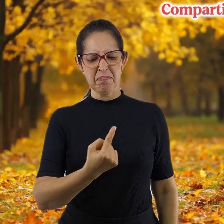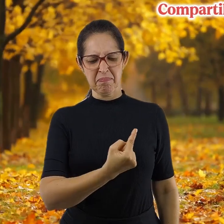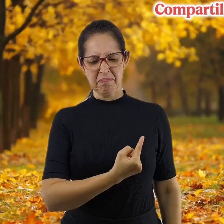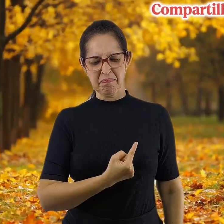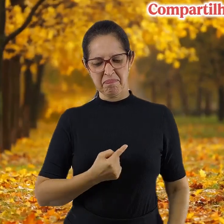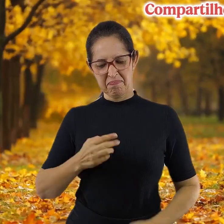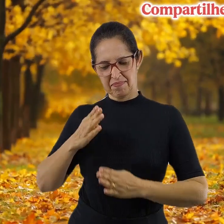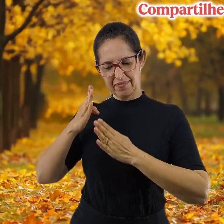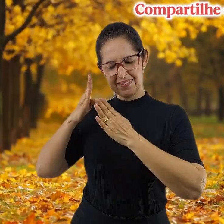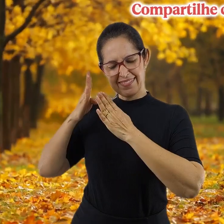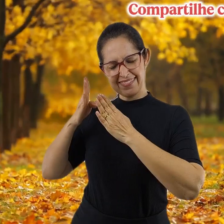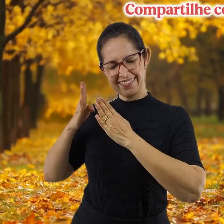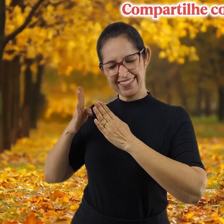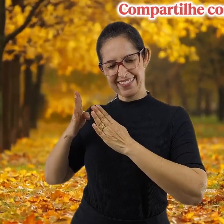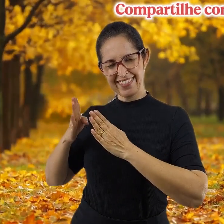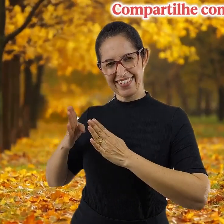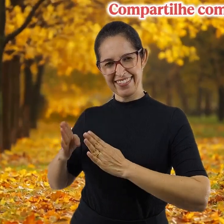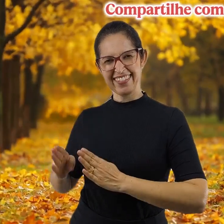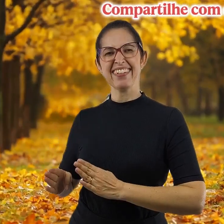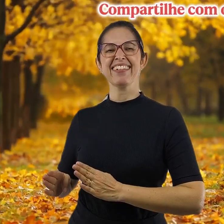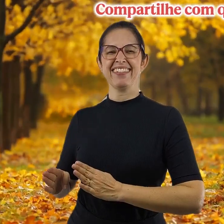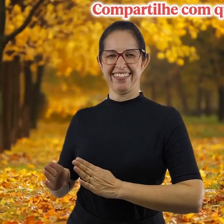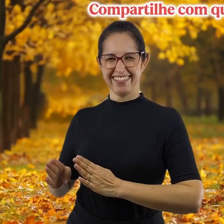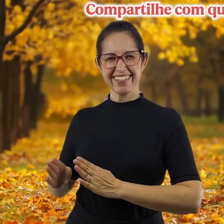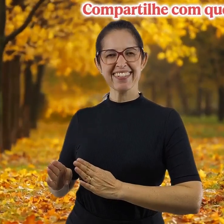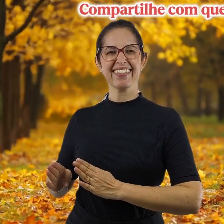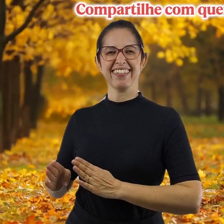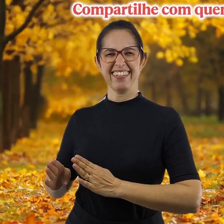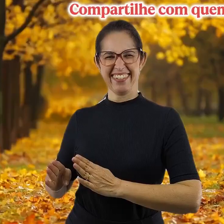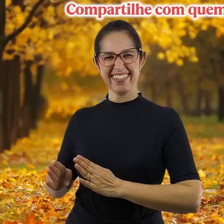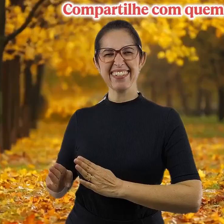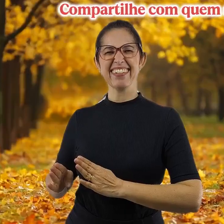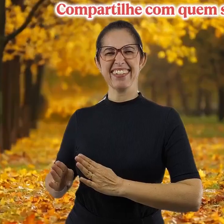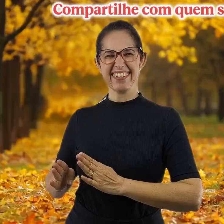justiça dos santos.